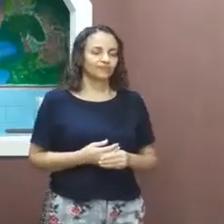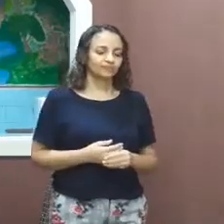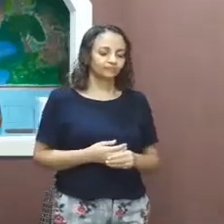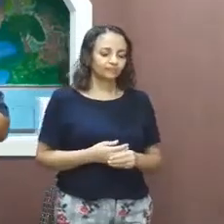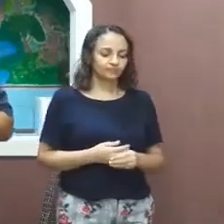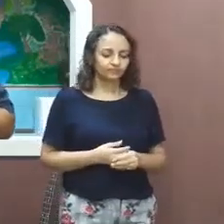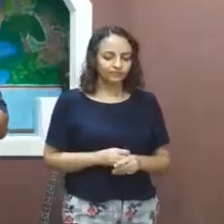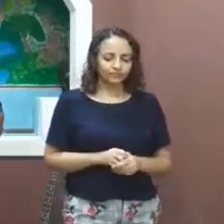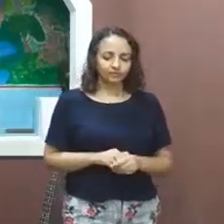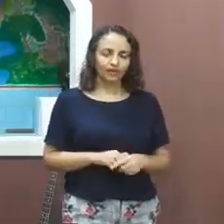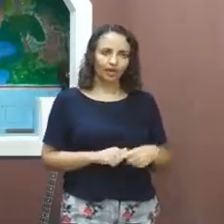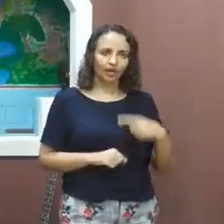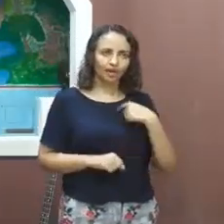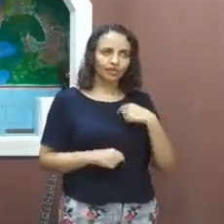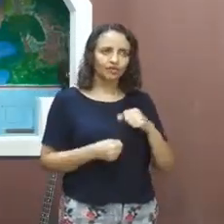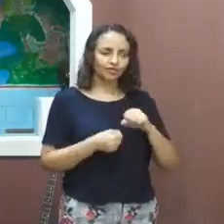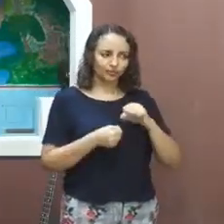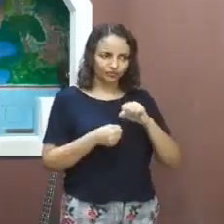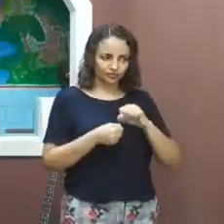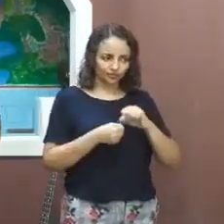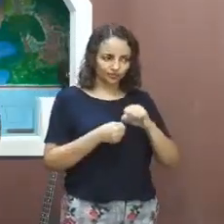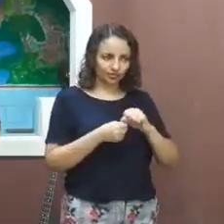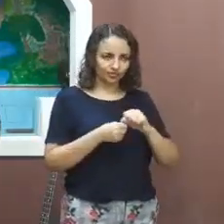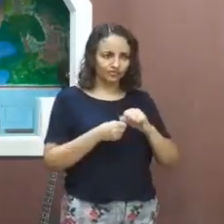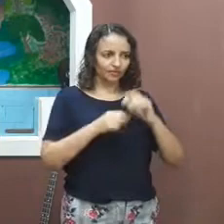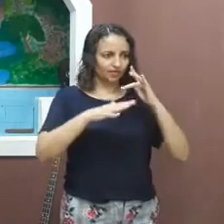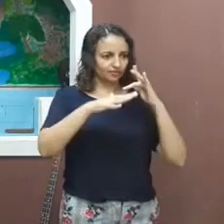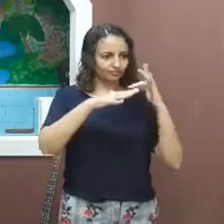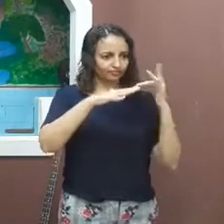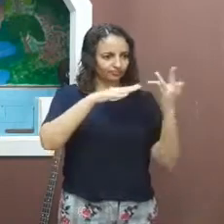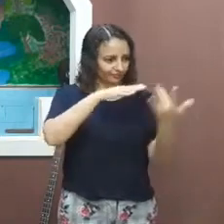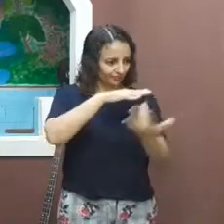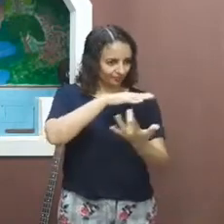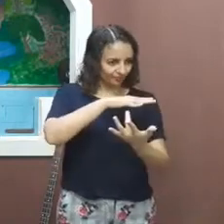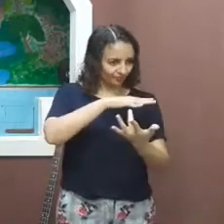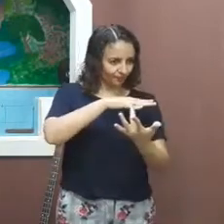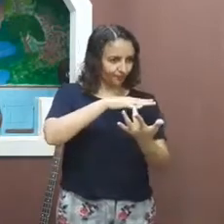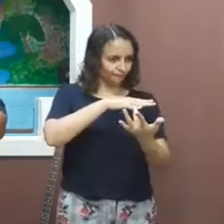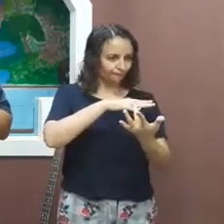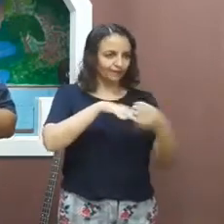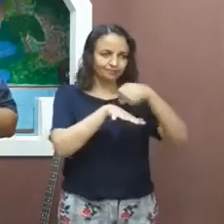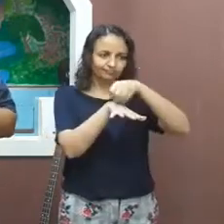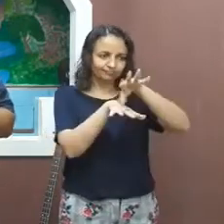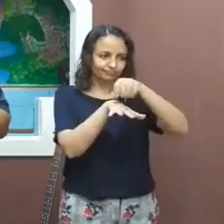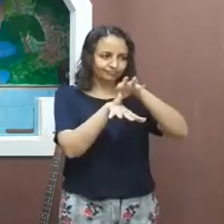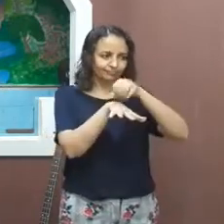Fiz uma chamada, coloquei nas redes sociais, que eu ia pregar hoje sobre a ansiedade.